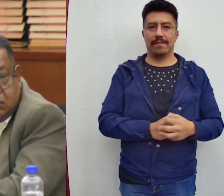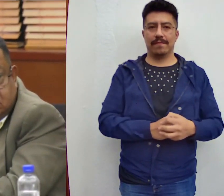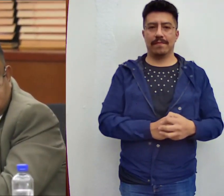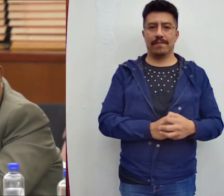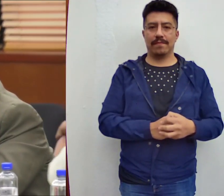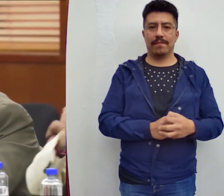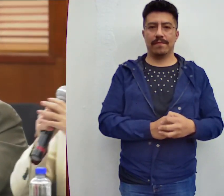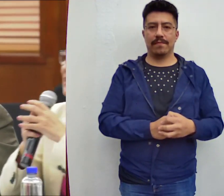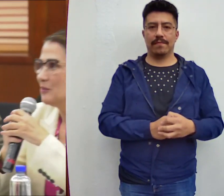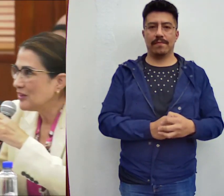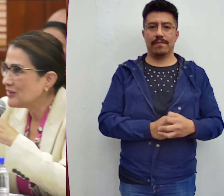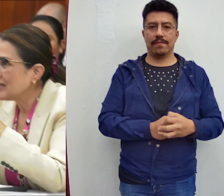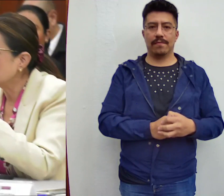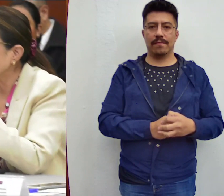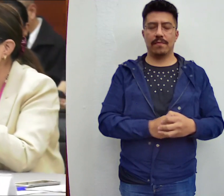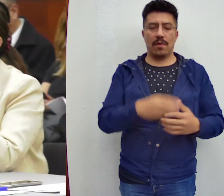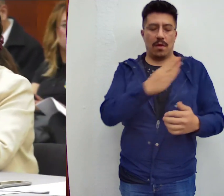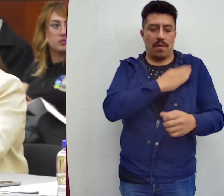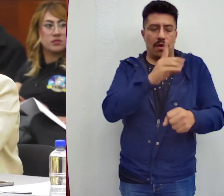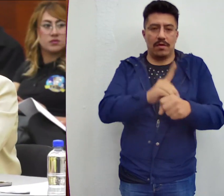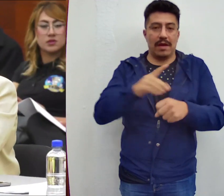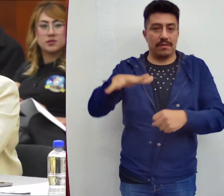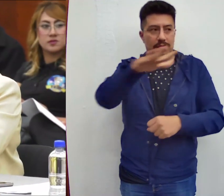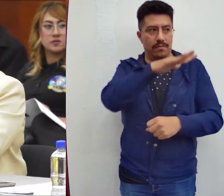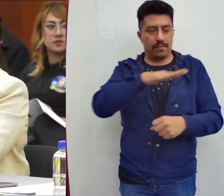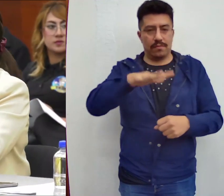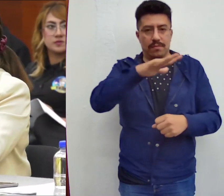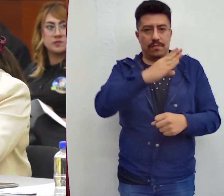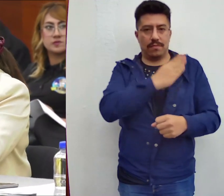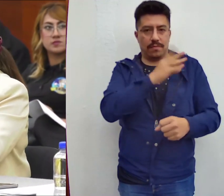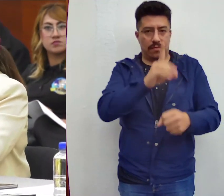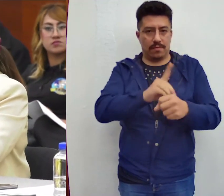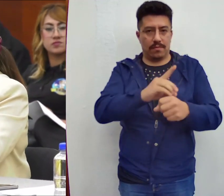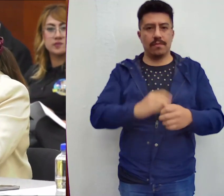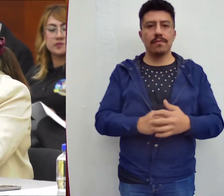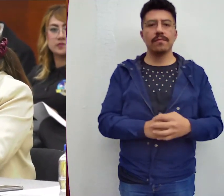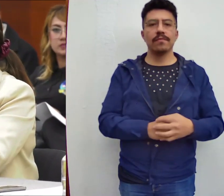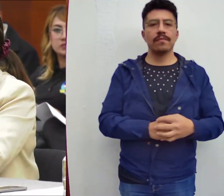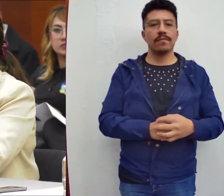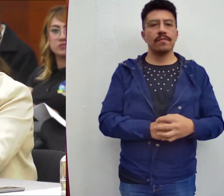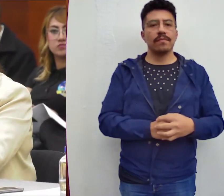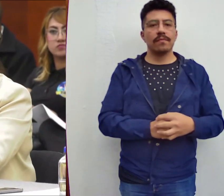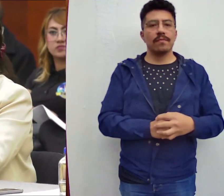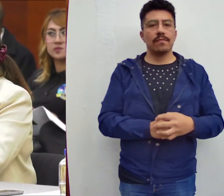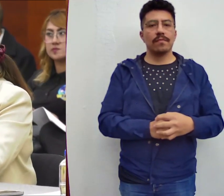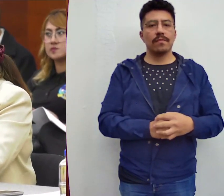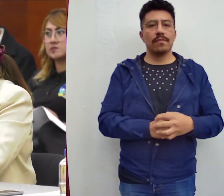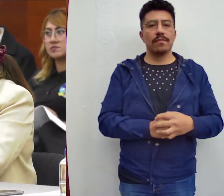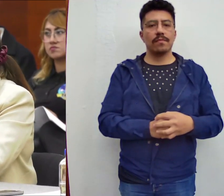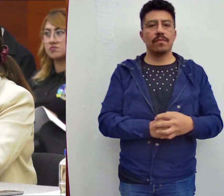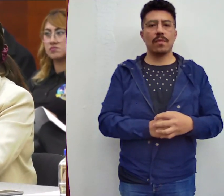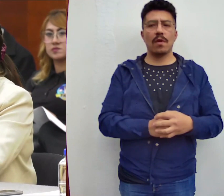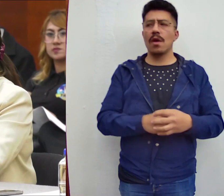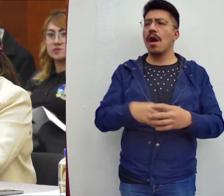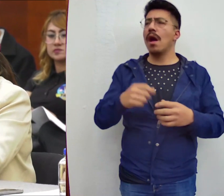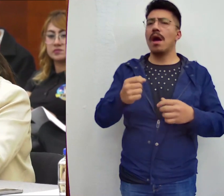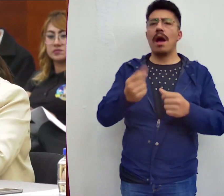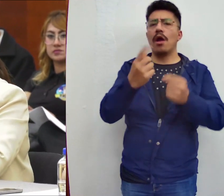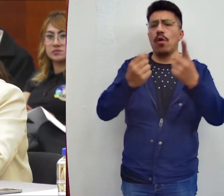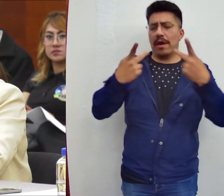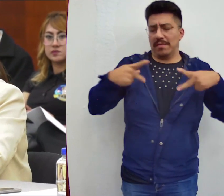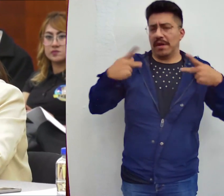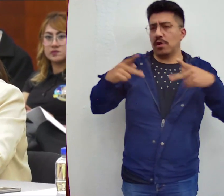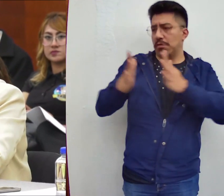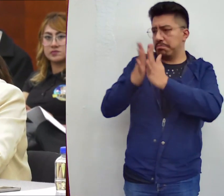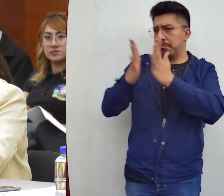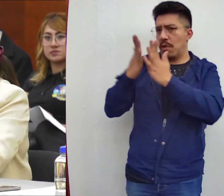Buenos días a todos. Pues varios de los participantes durante la mañana han